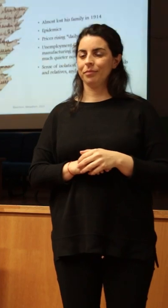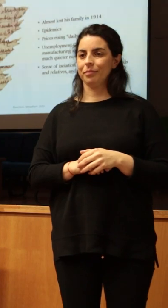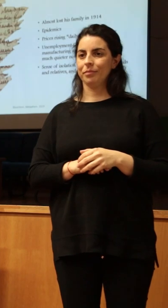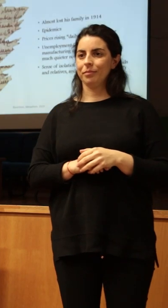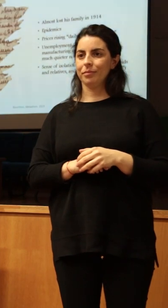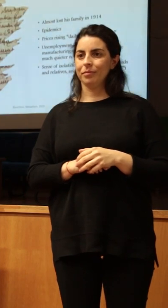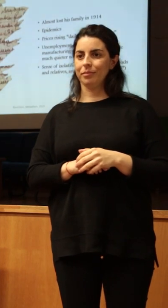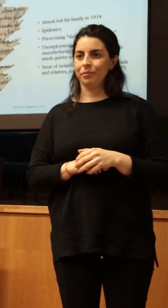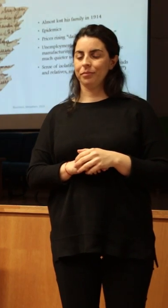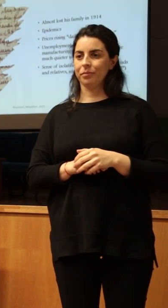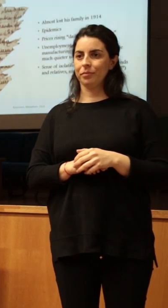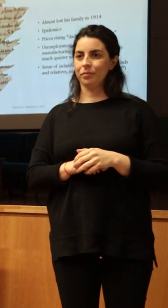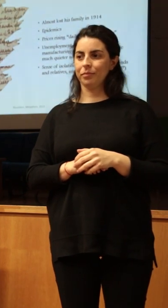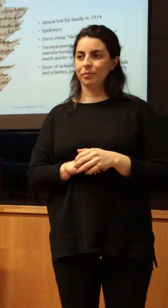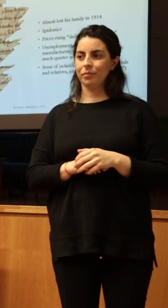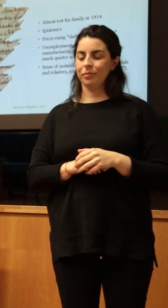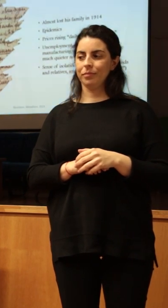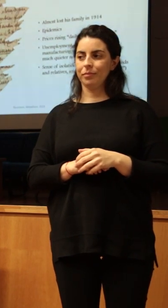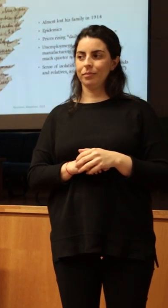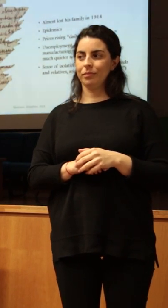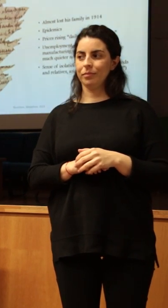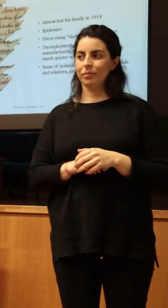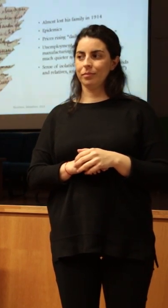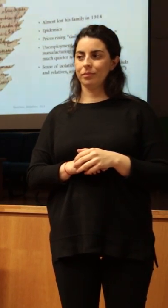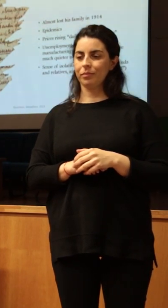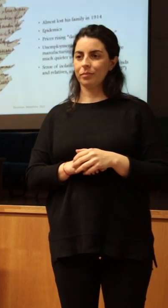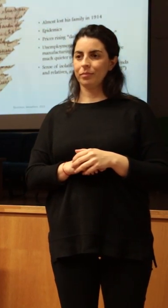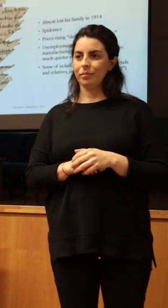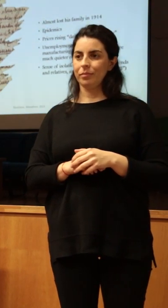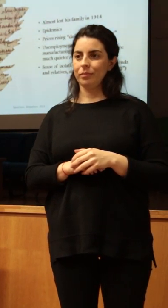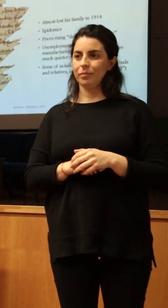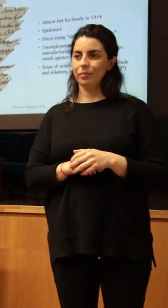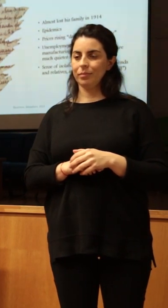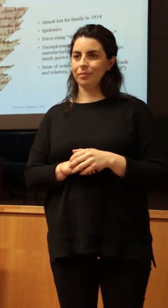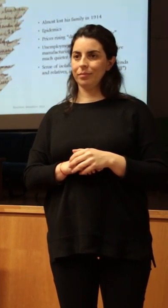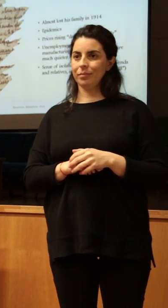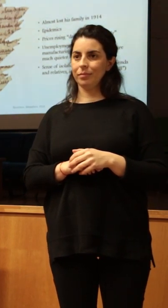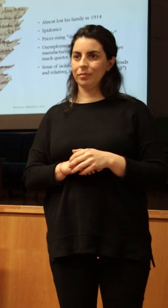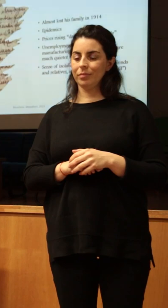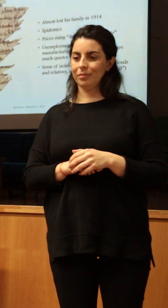sides, right? And so his wife's parents were there.